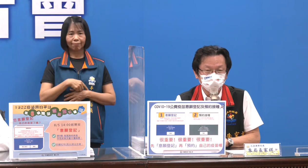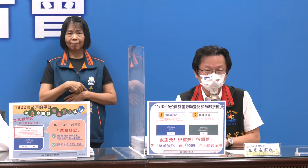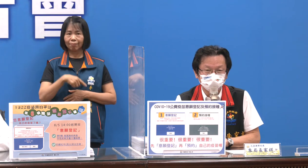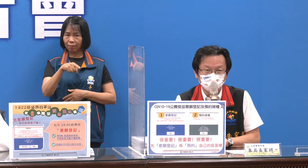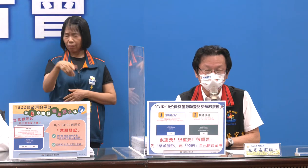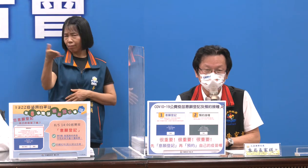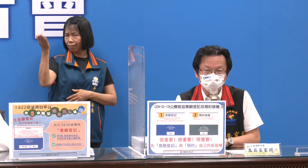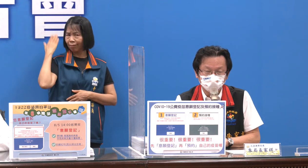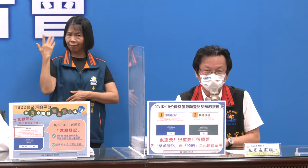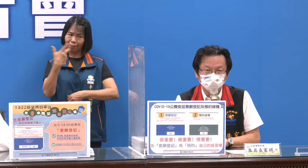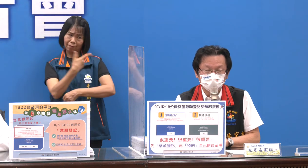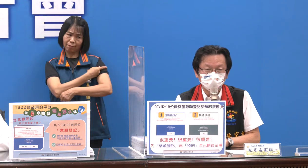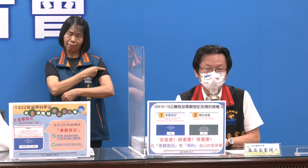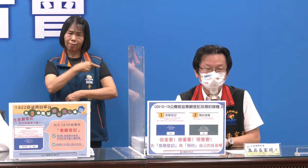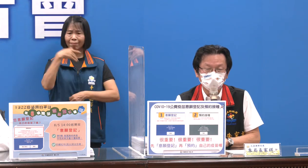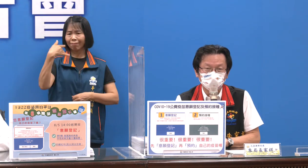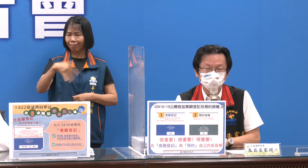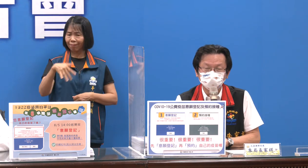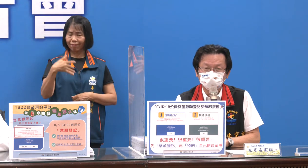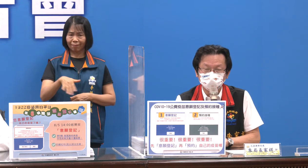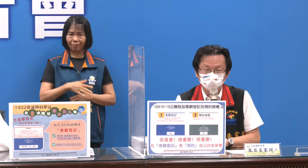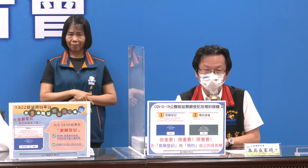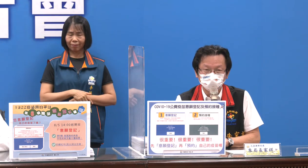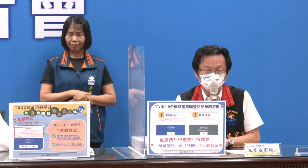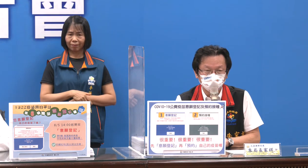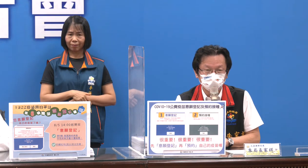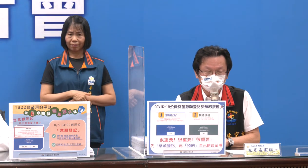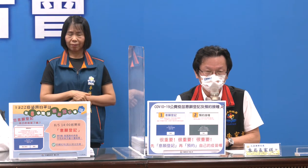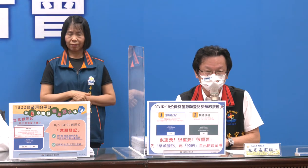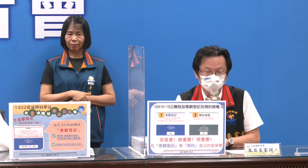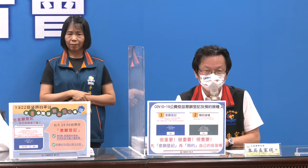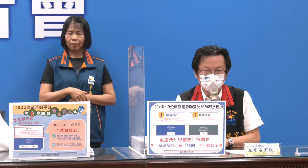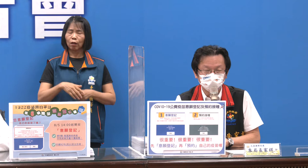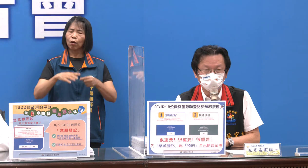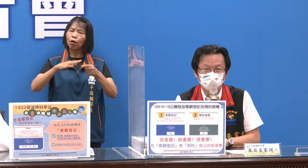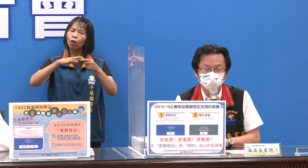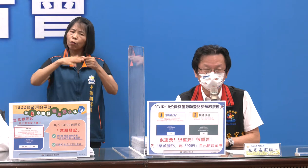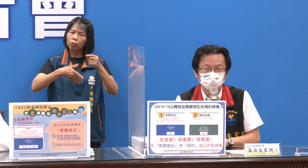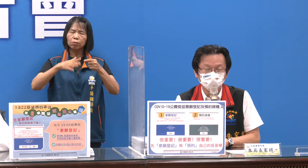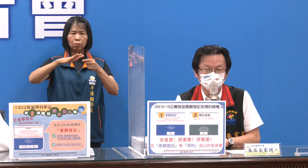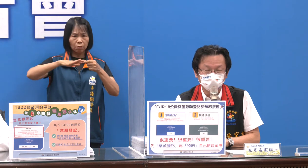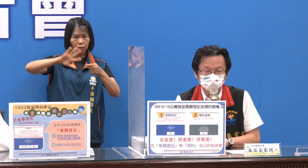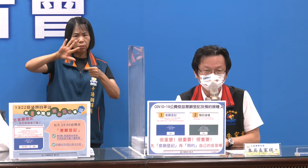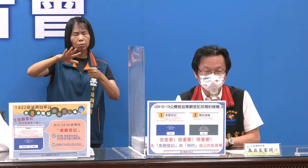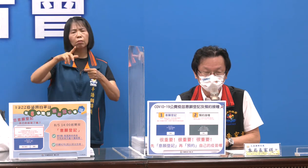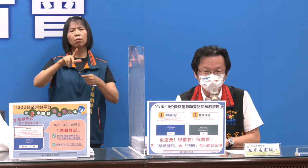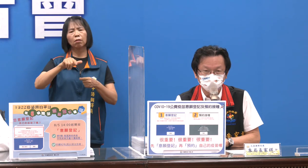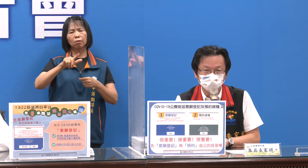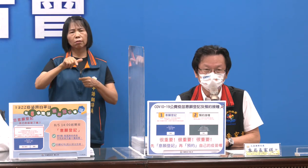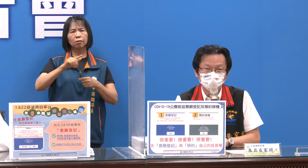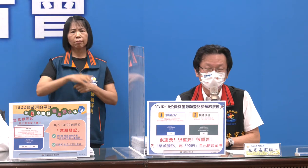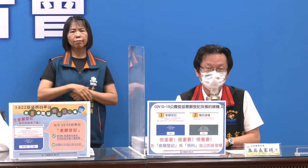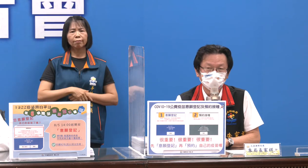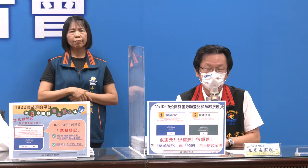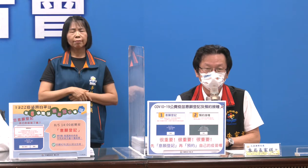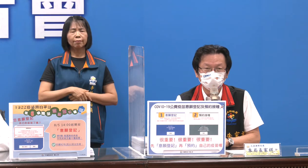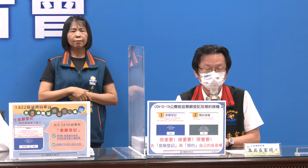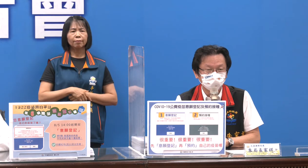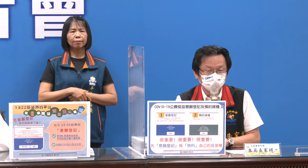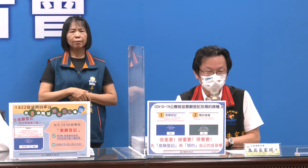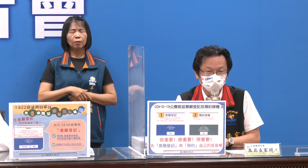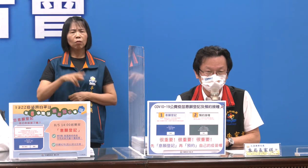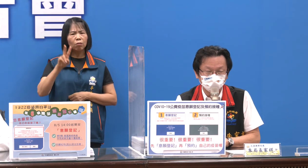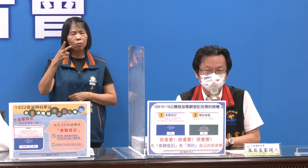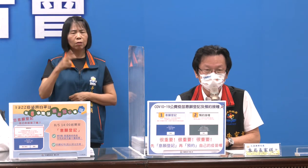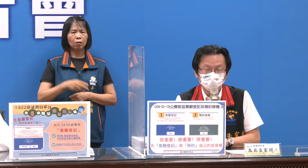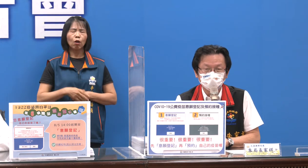之前没有施打到疫苗的，那比如像我们的国高中生国高中老的教职员或是